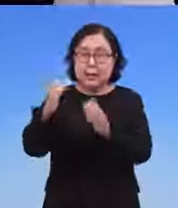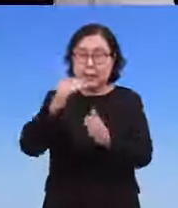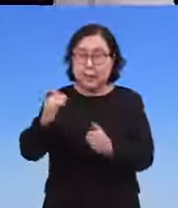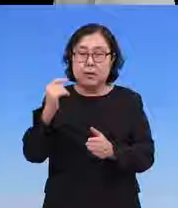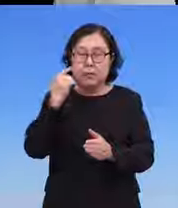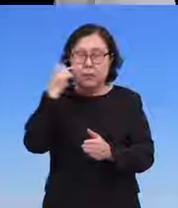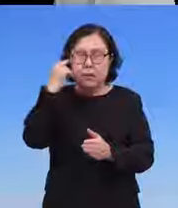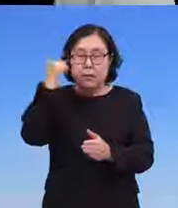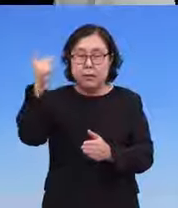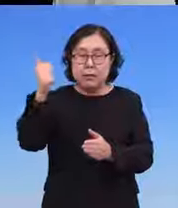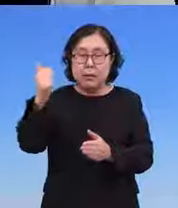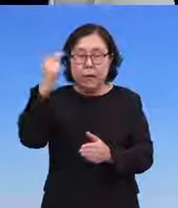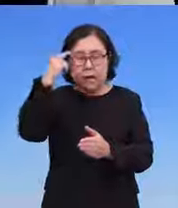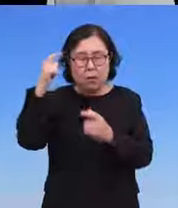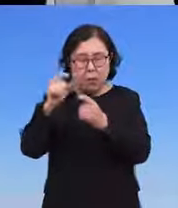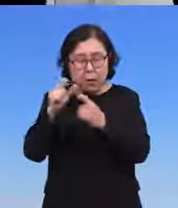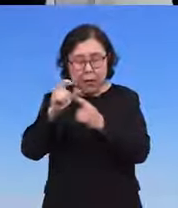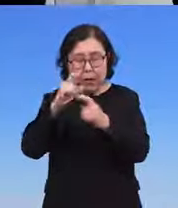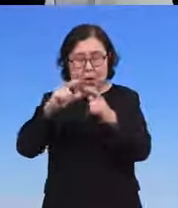얼마나 크실까 생각해 봅니다.